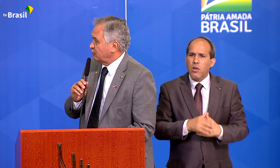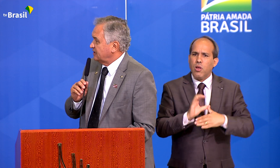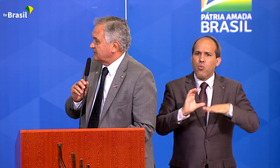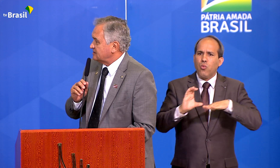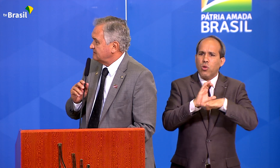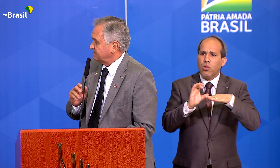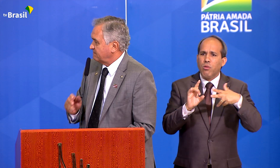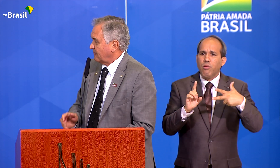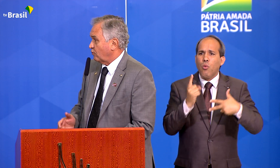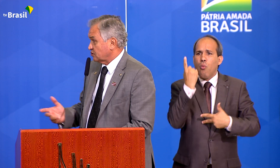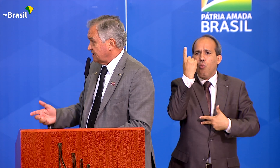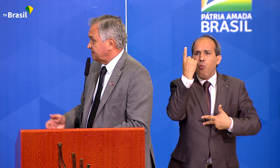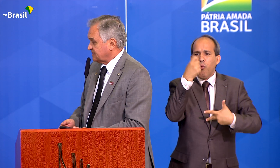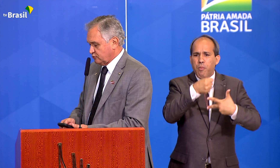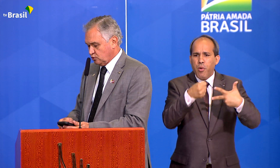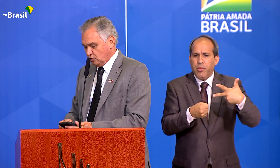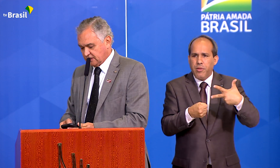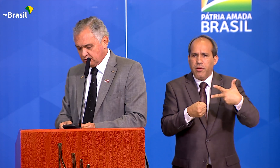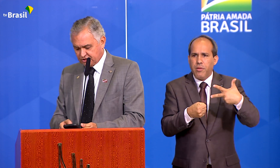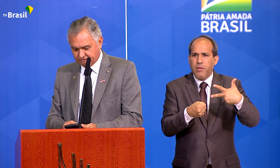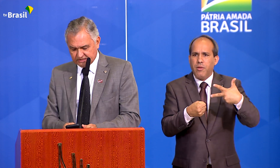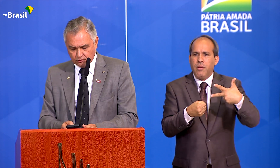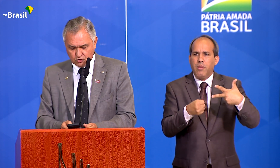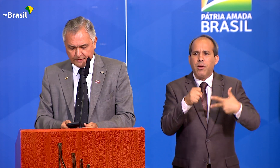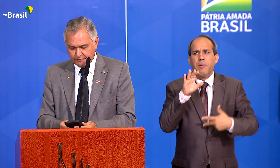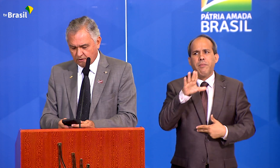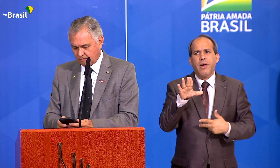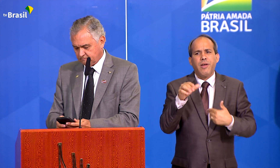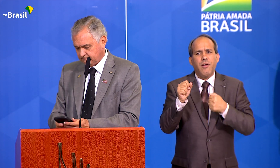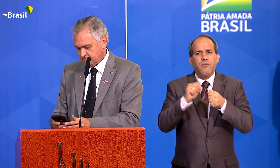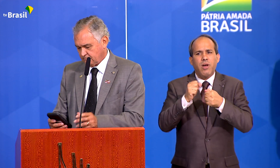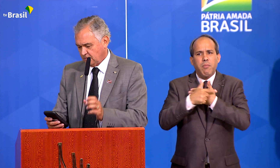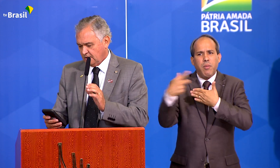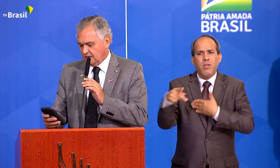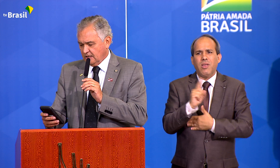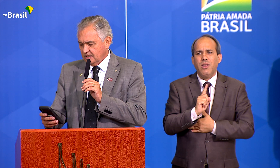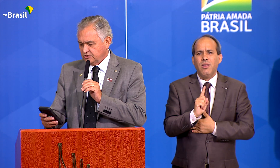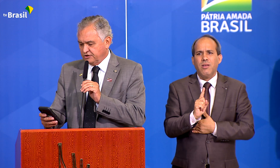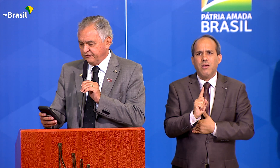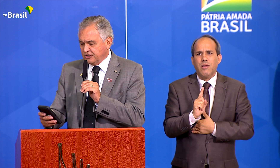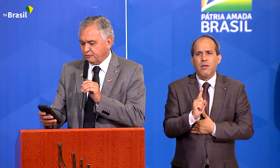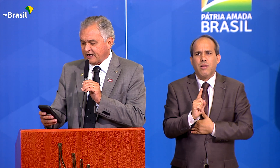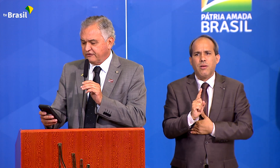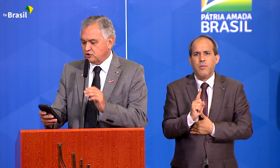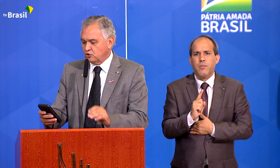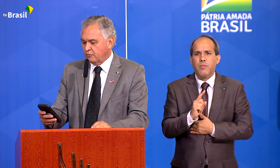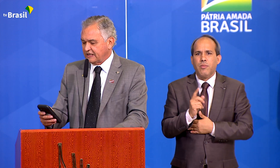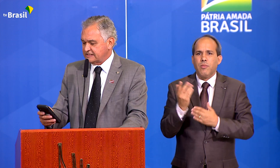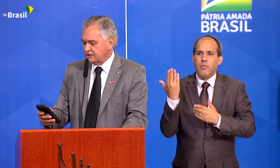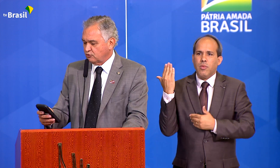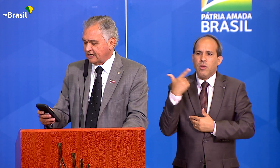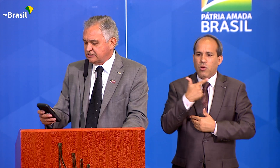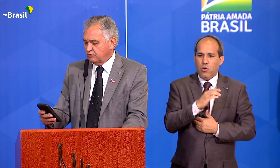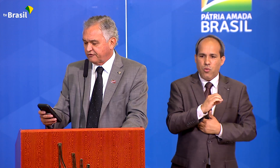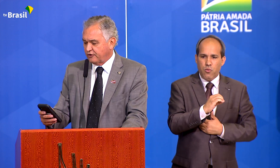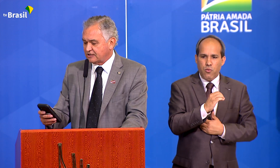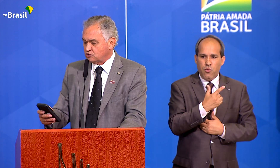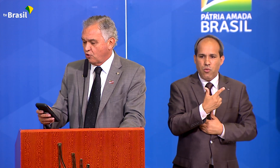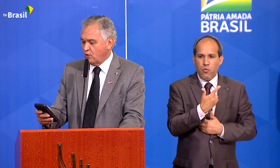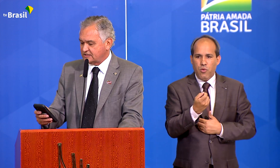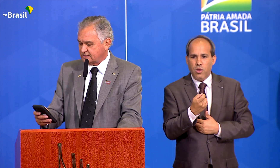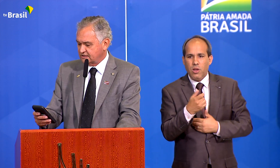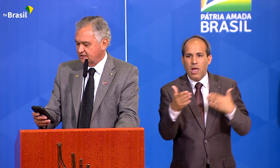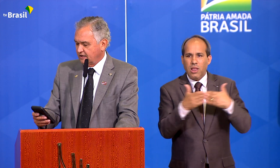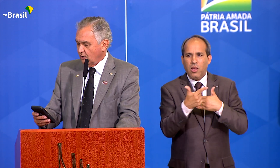um dos poderes com certeza absoluta não está fazendo o seu papel de 20 para 21 Presidente o Brasil